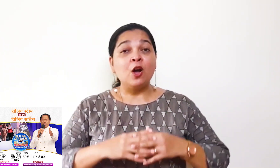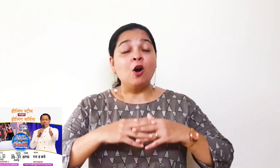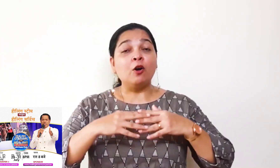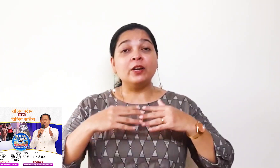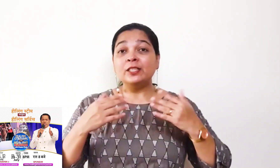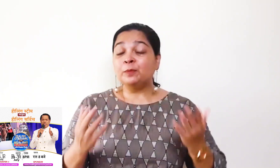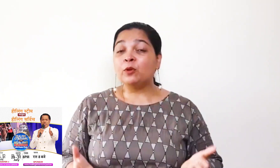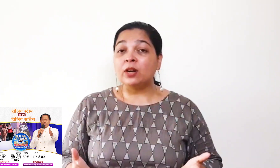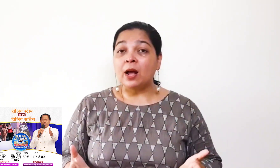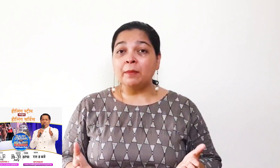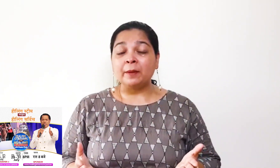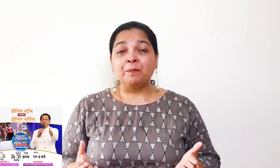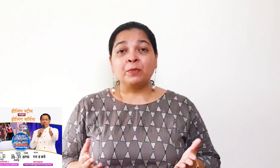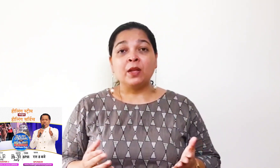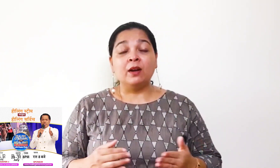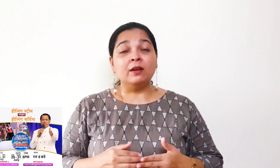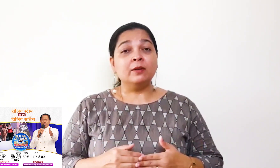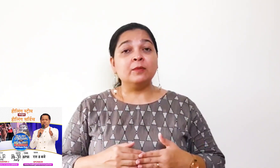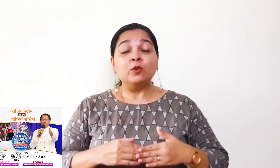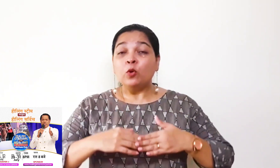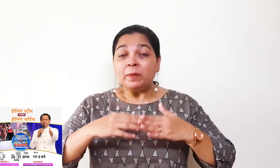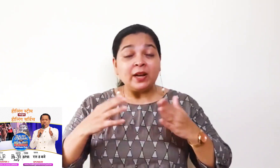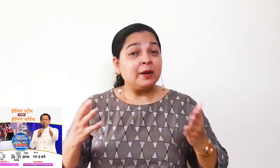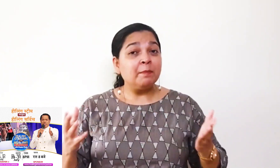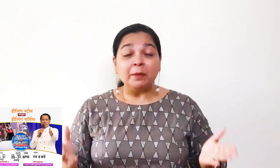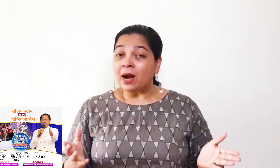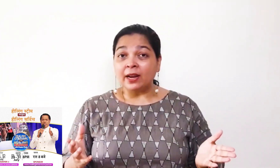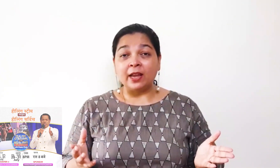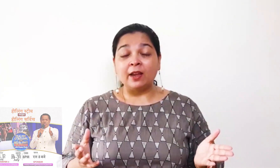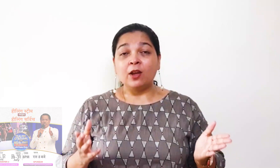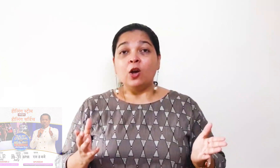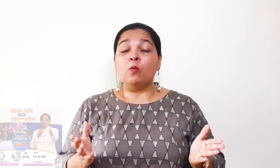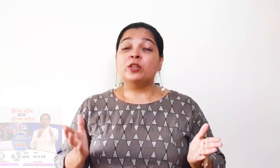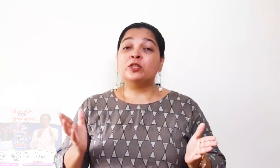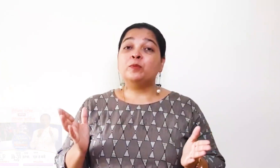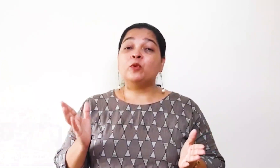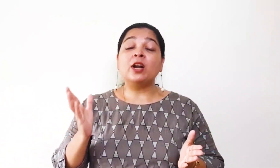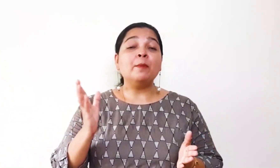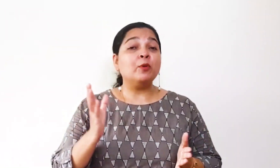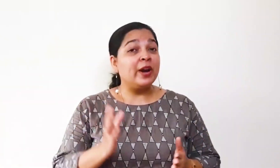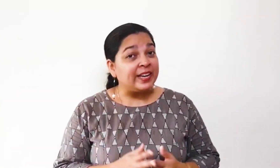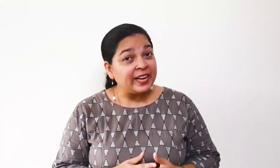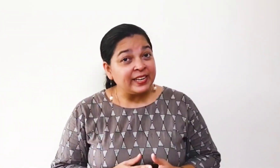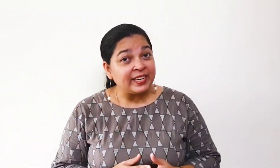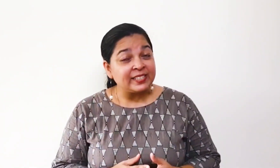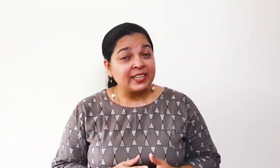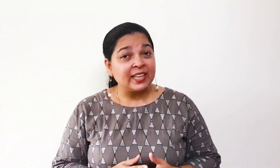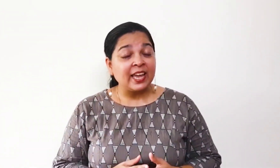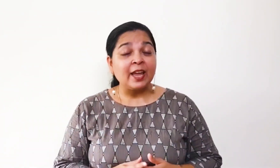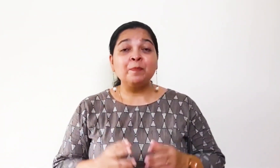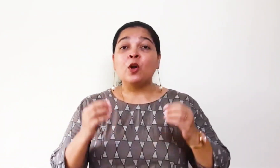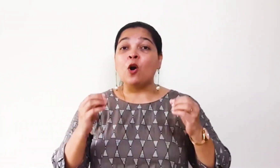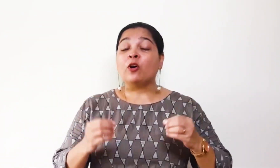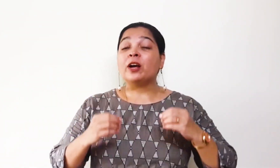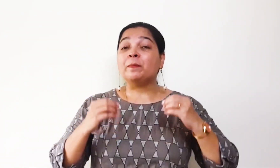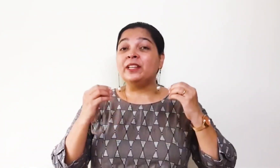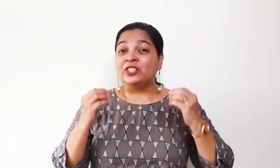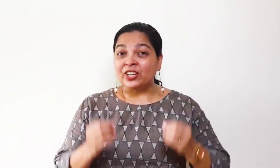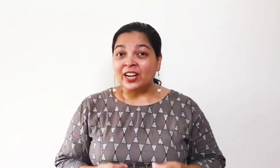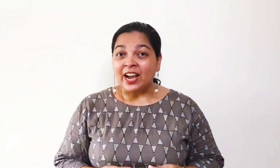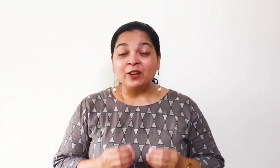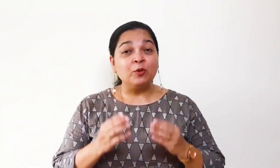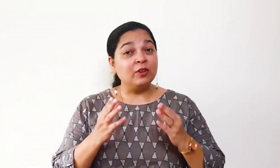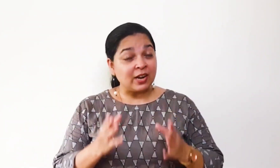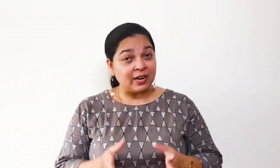हालेलुया। और इस प्रोग्राम में कोई भी अगर बीमार है वो इस प्रोग्राम को अटेंड कर सकते हैं और